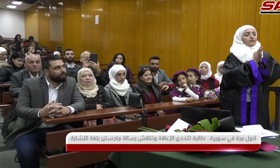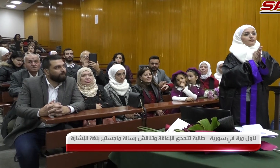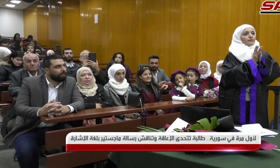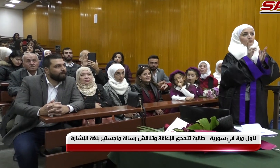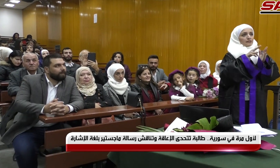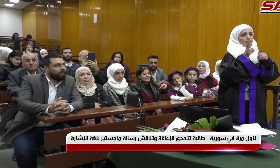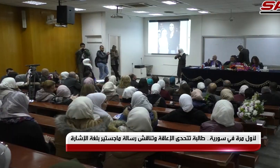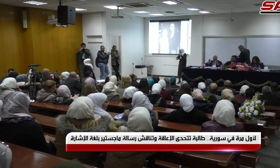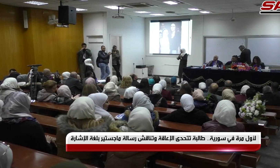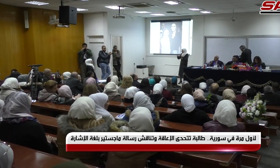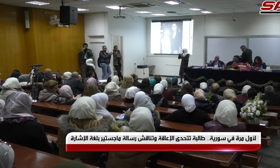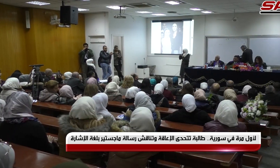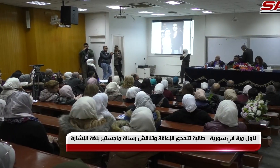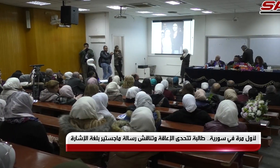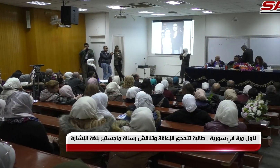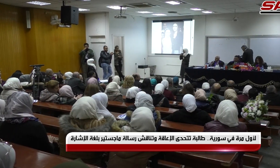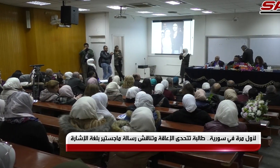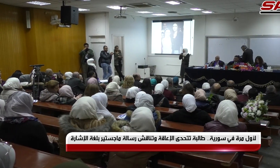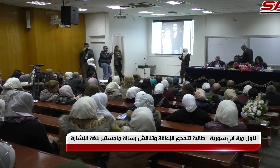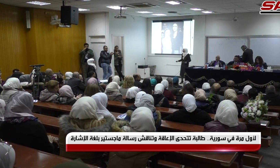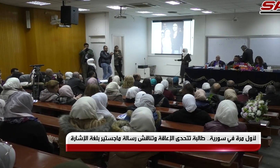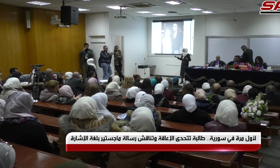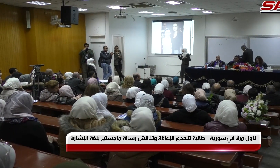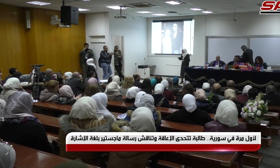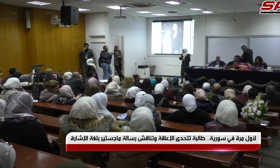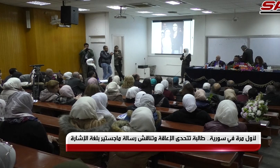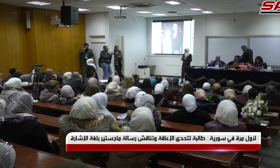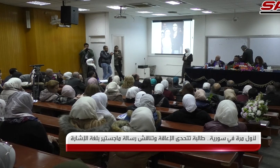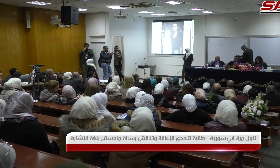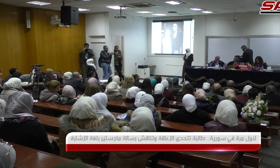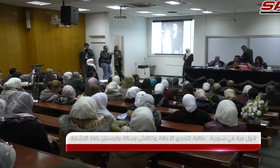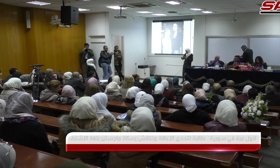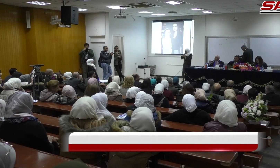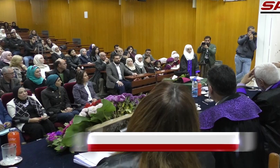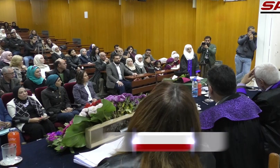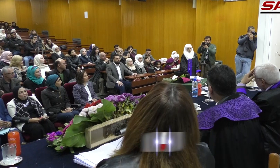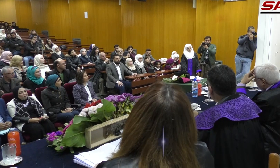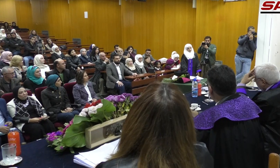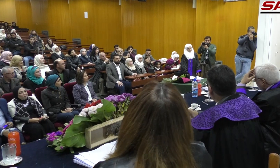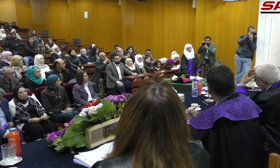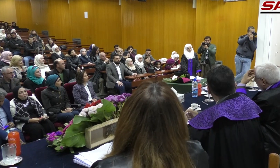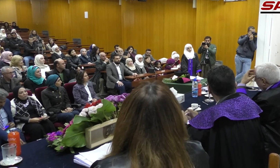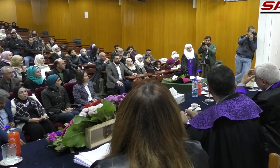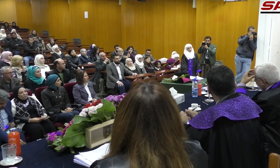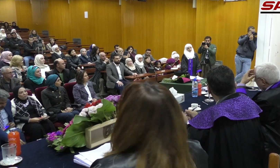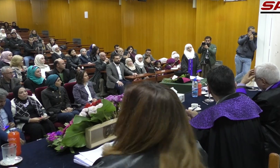في سوريا بمناقشة الطالبة هدى هيثم محمد أول رسالة ماجستير بلغة الإشارة وحصولها على